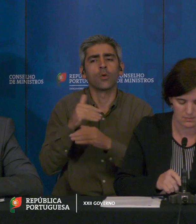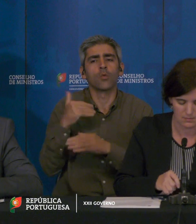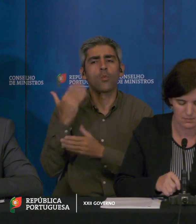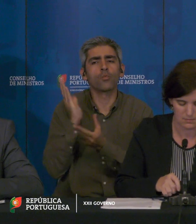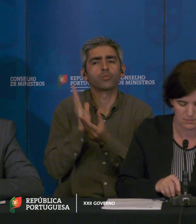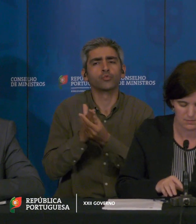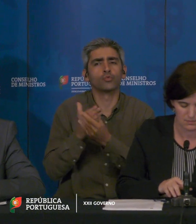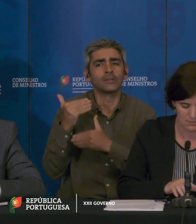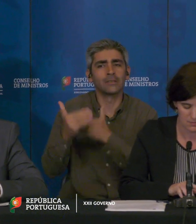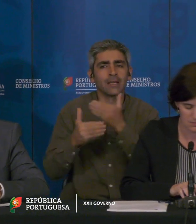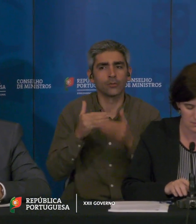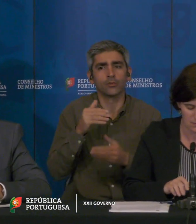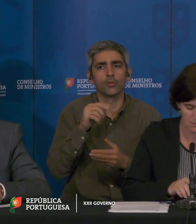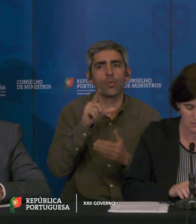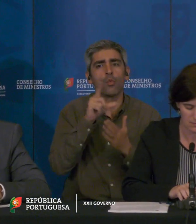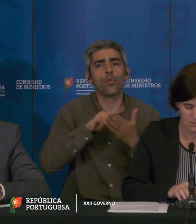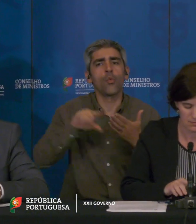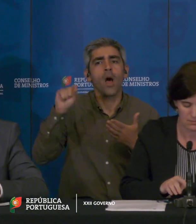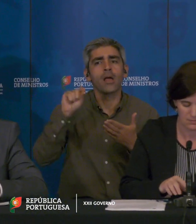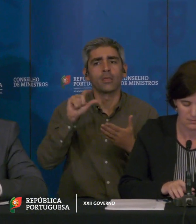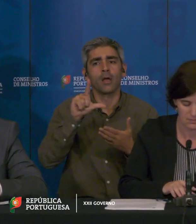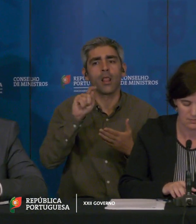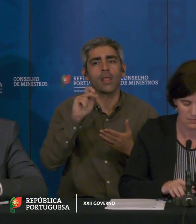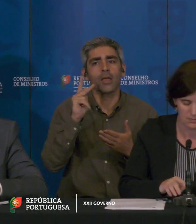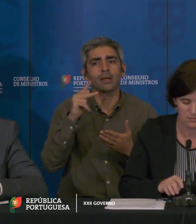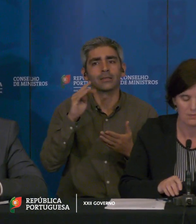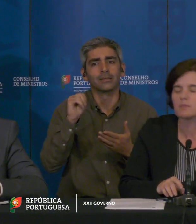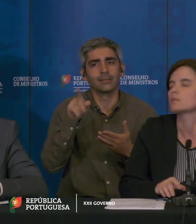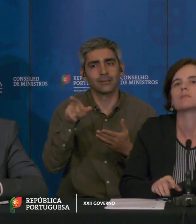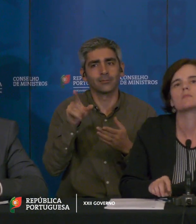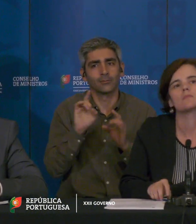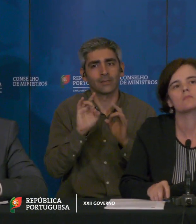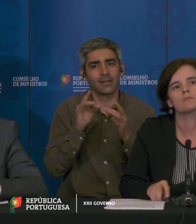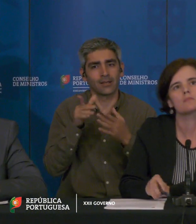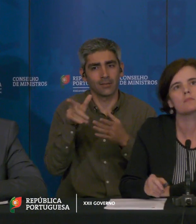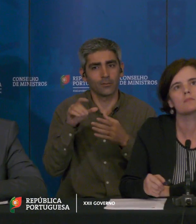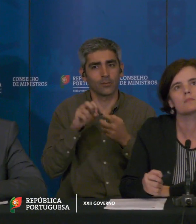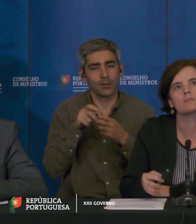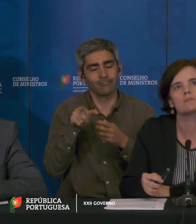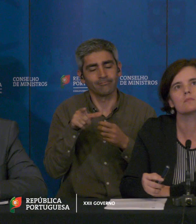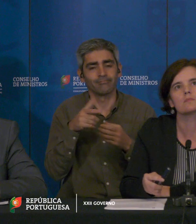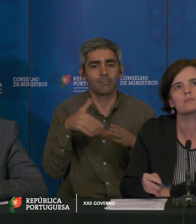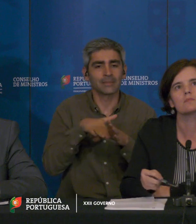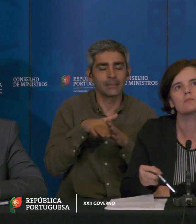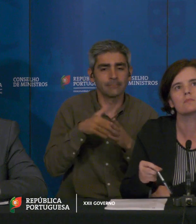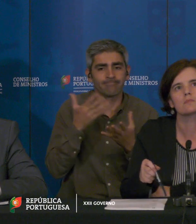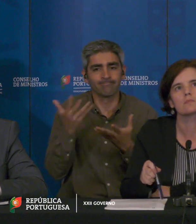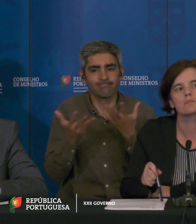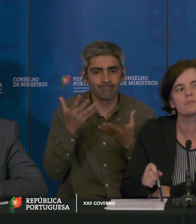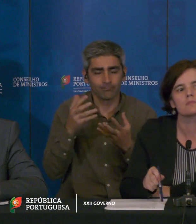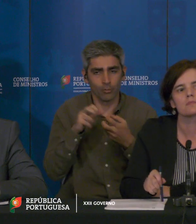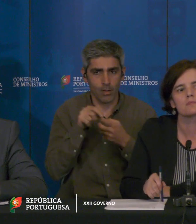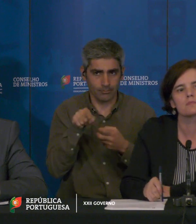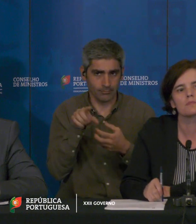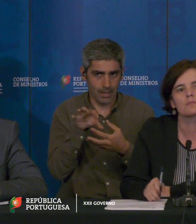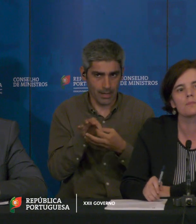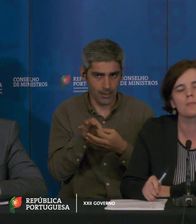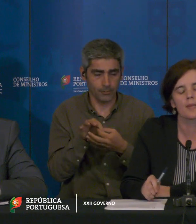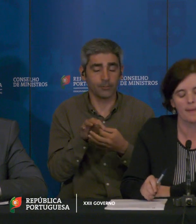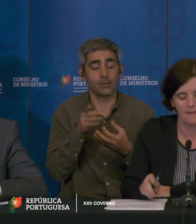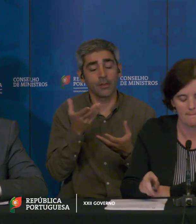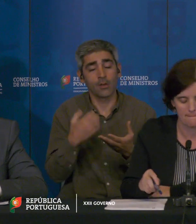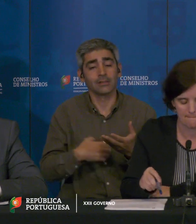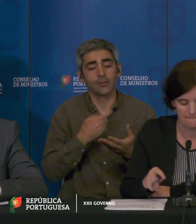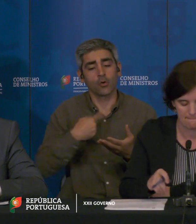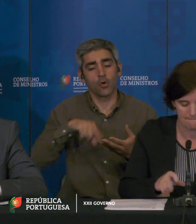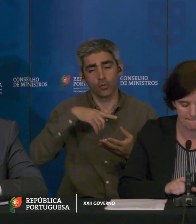foi decretado o arresto desta participação social. Nesse sentido, o Governo